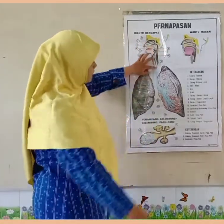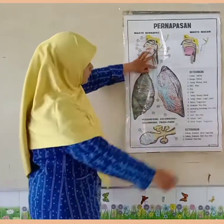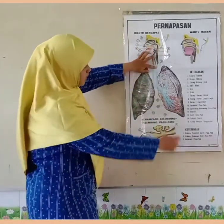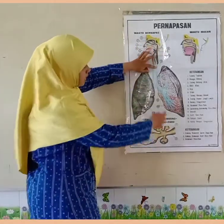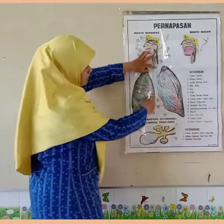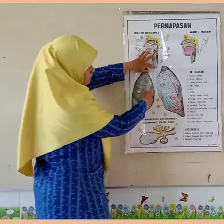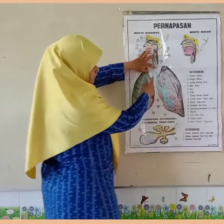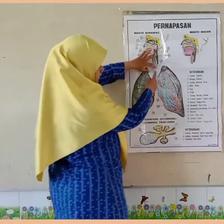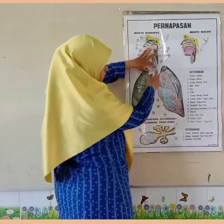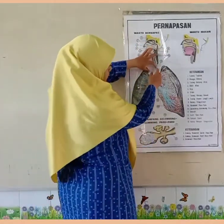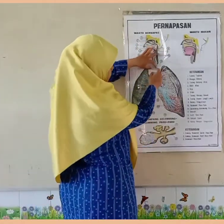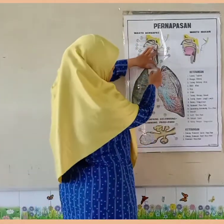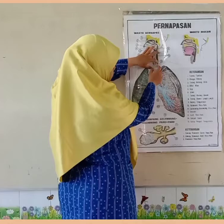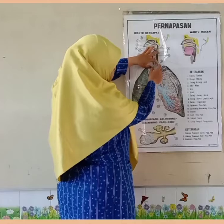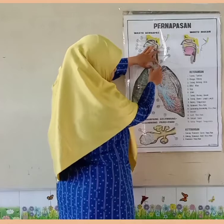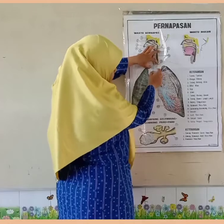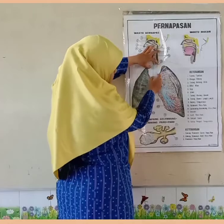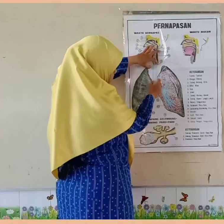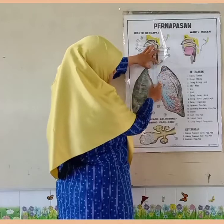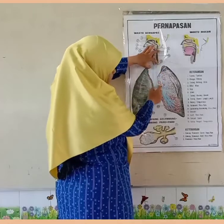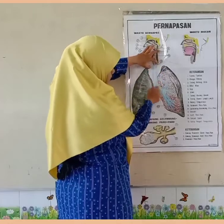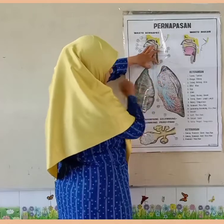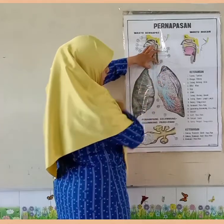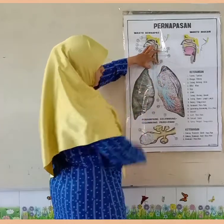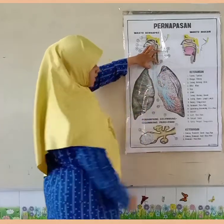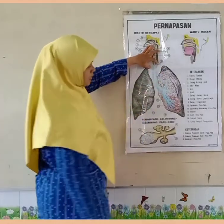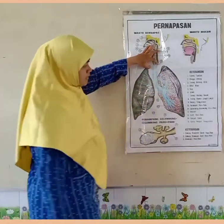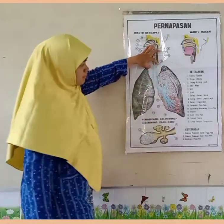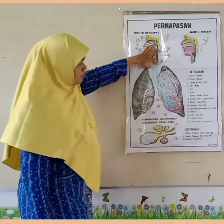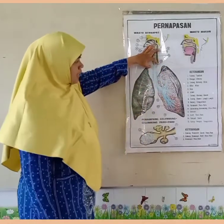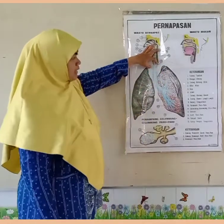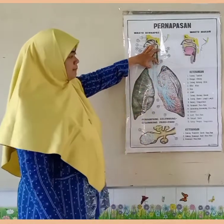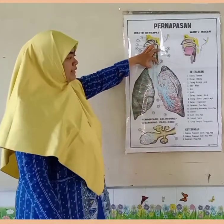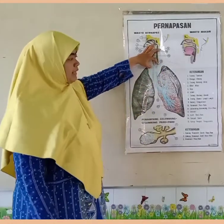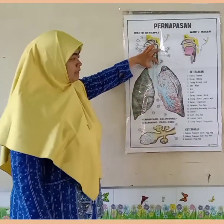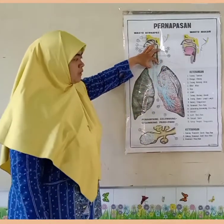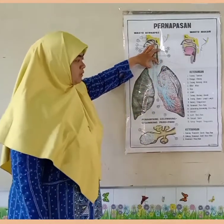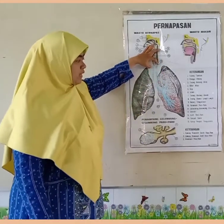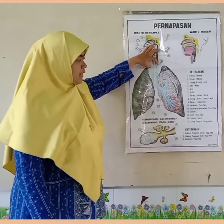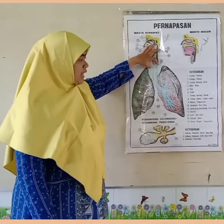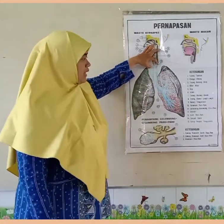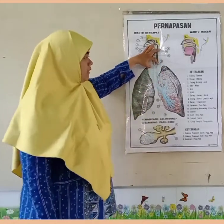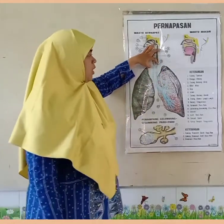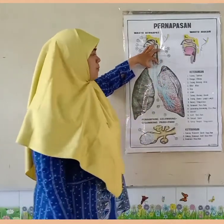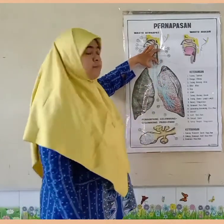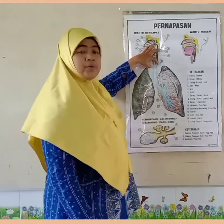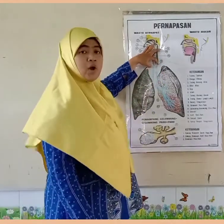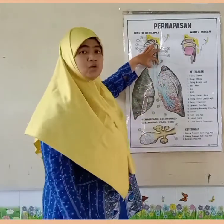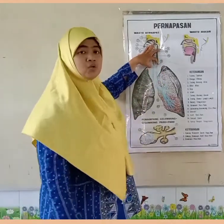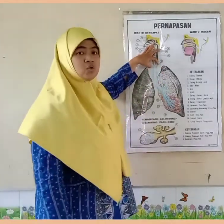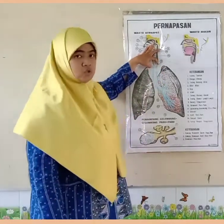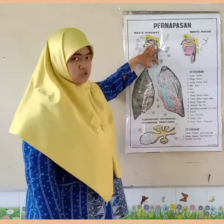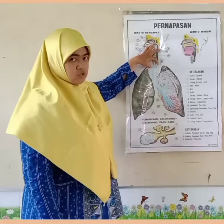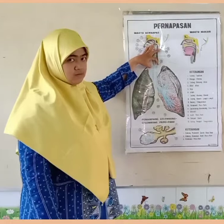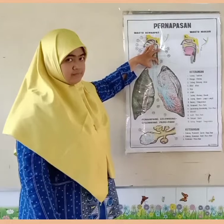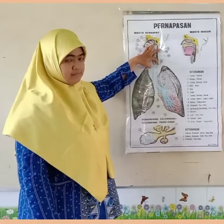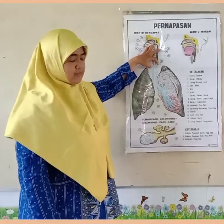sini, ini ya disebut adalah batang tenggorokan atau bronkus.